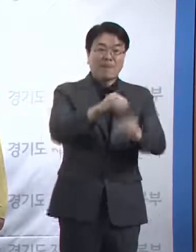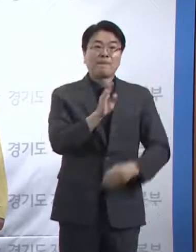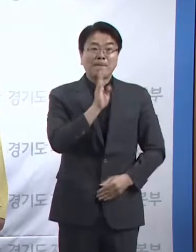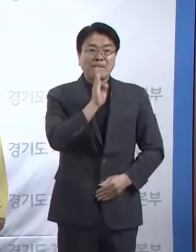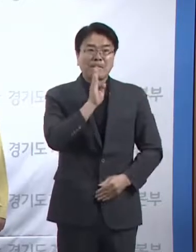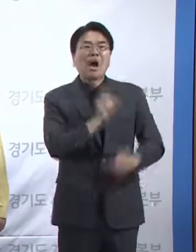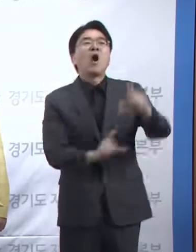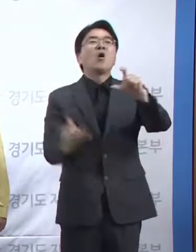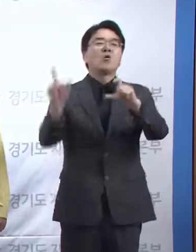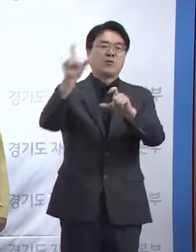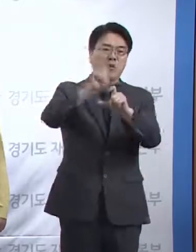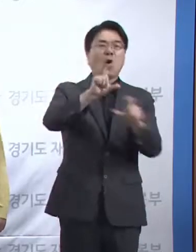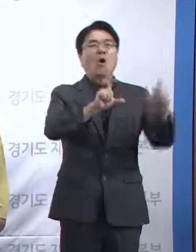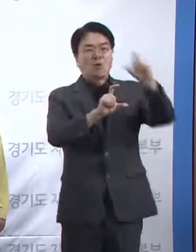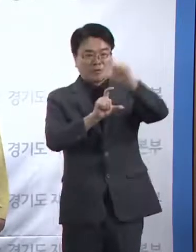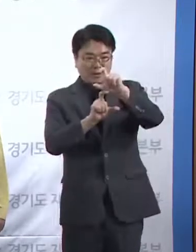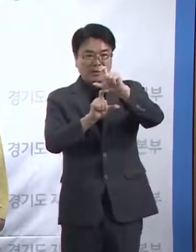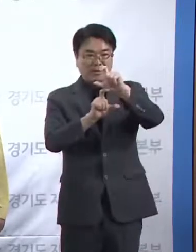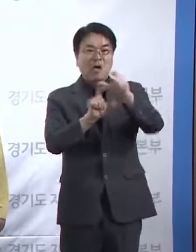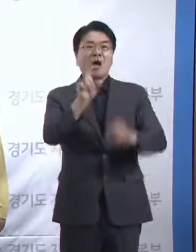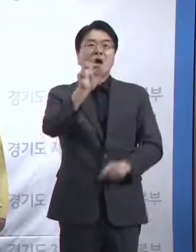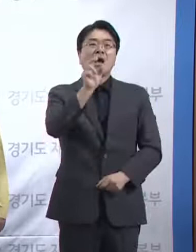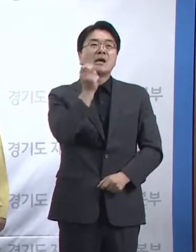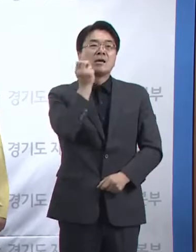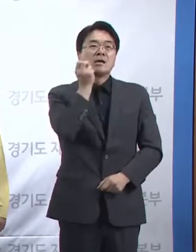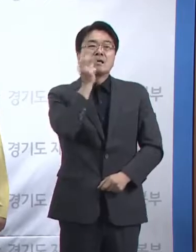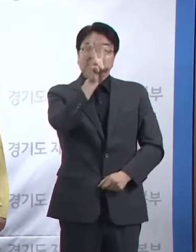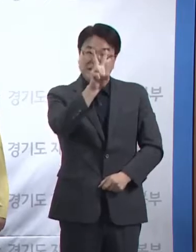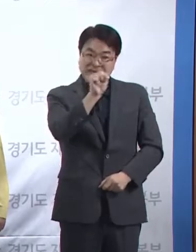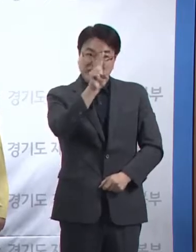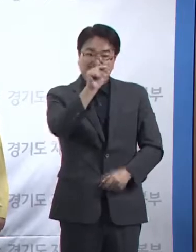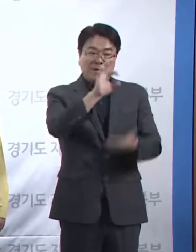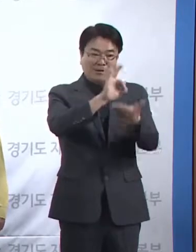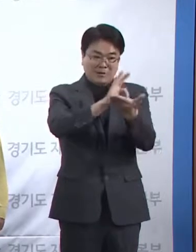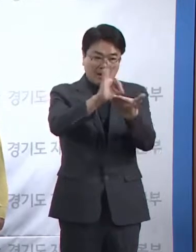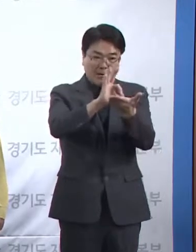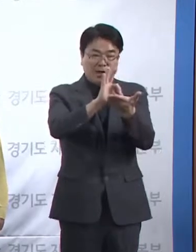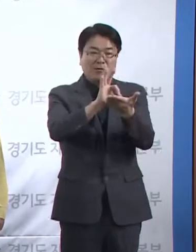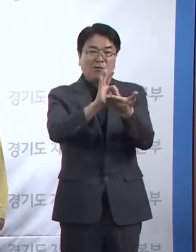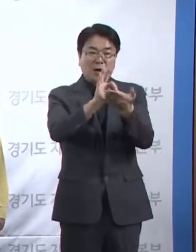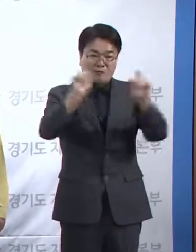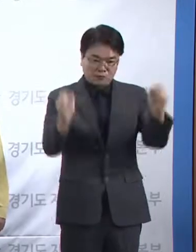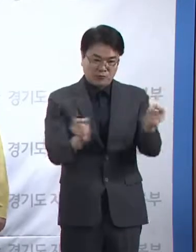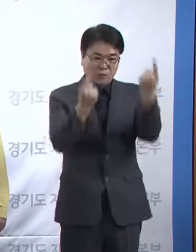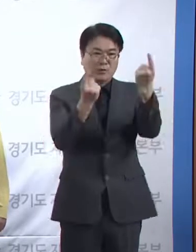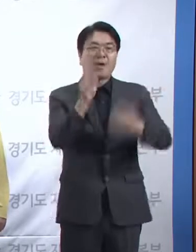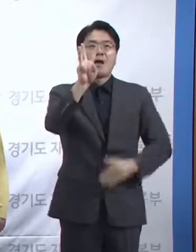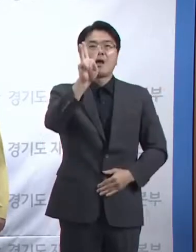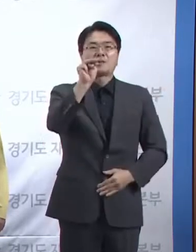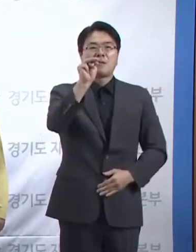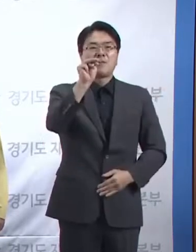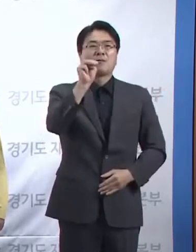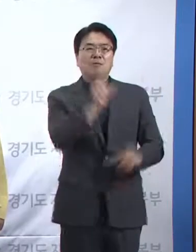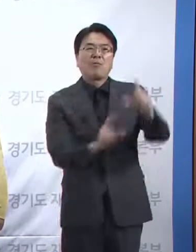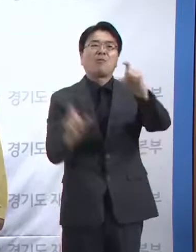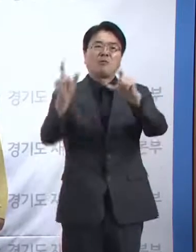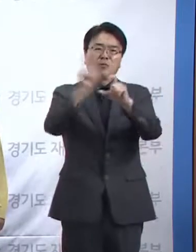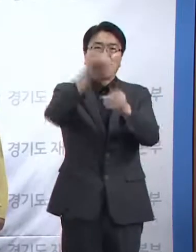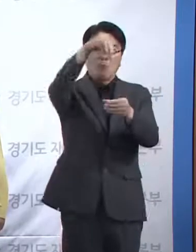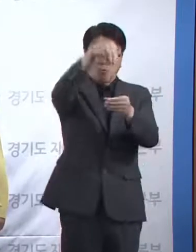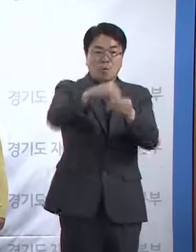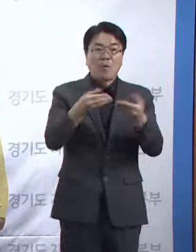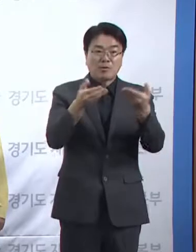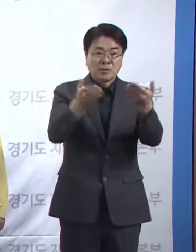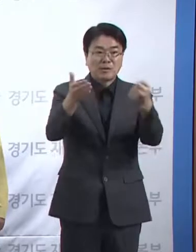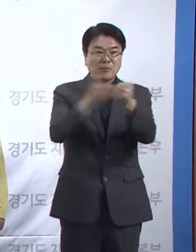더해서 2개월 이내에 20만 원을 사용할 경우 15%에 해당되는 3만 원을 지원해서